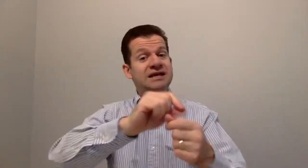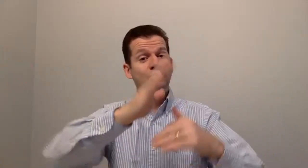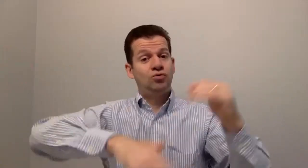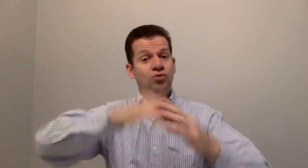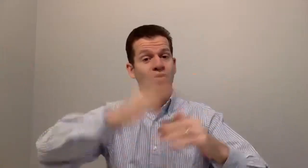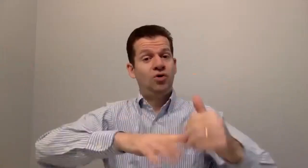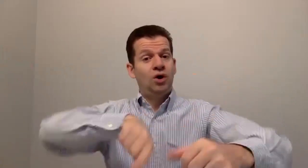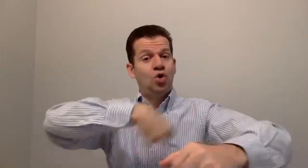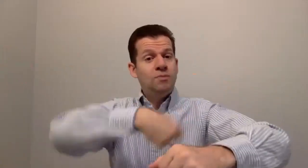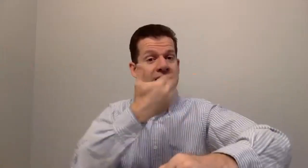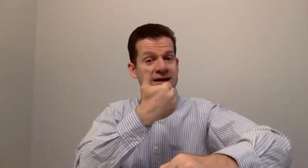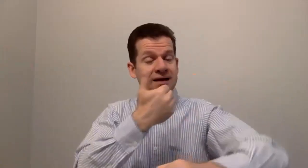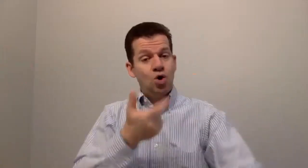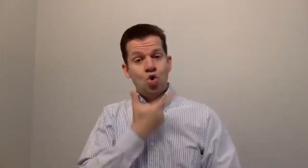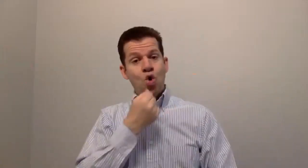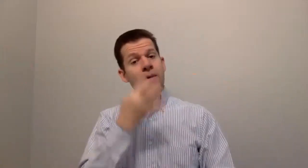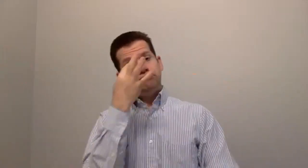fazendo comida, o homem